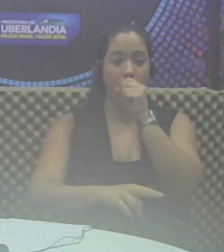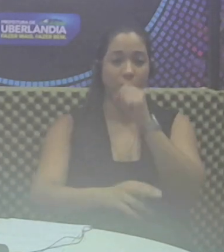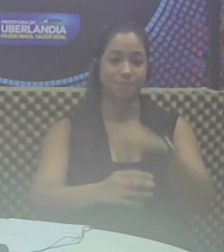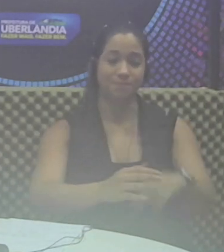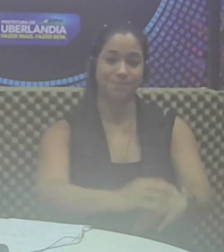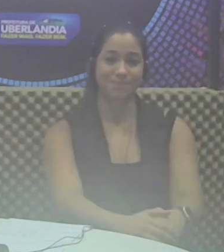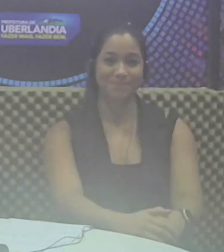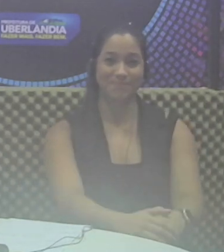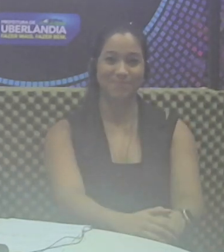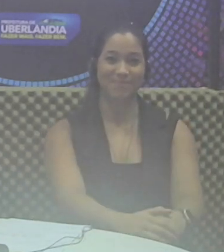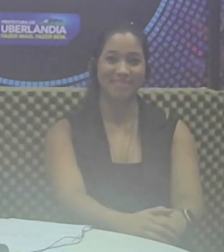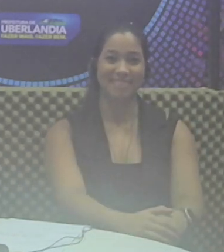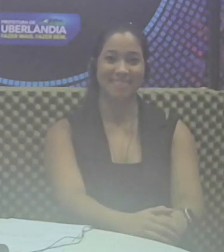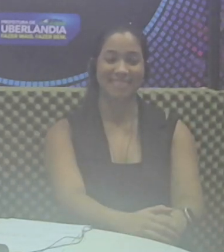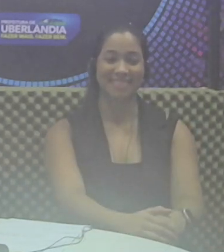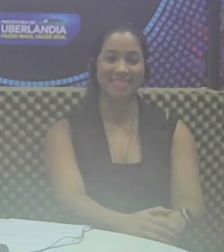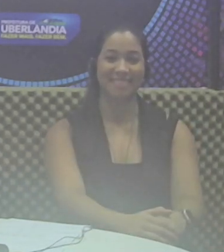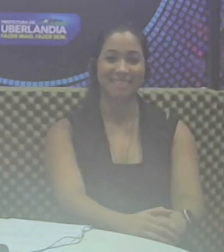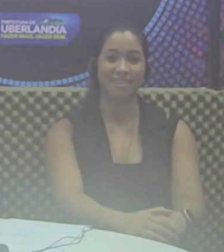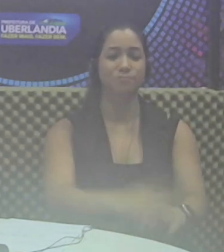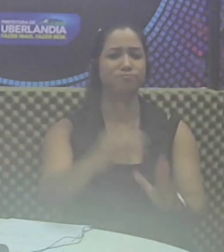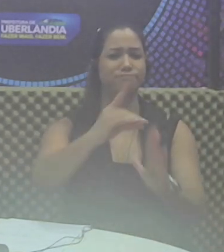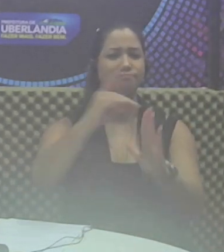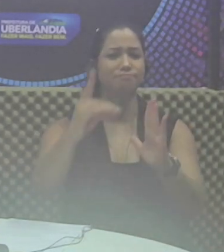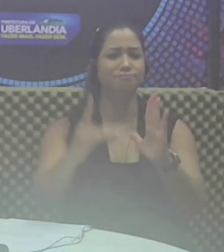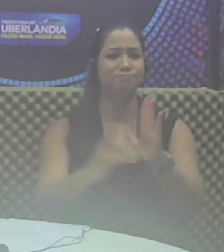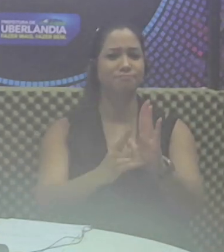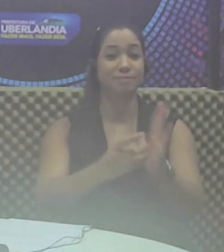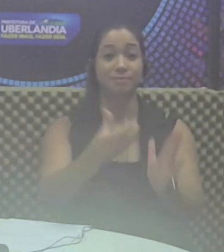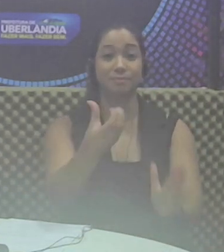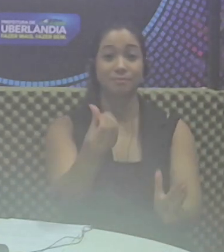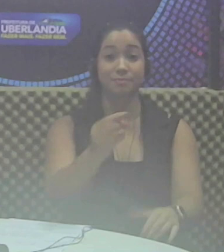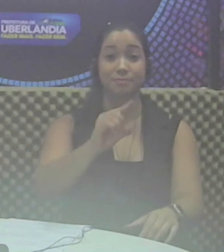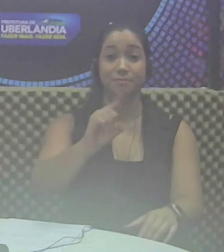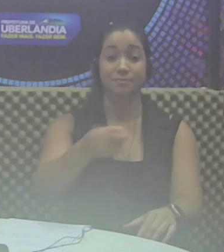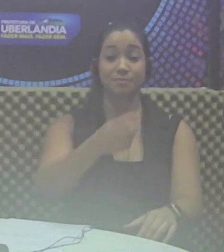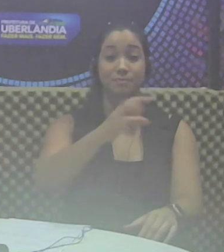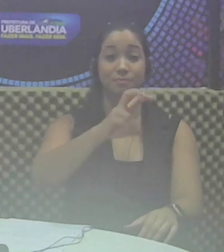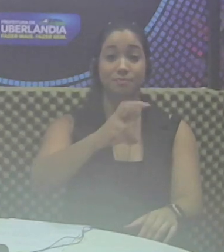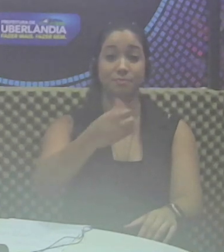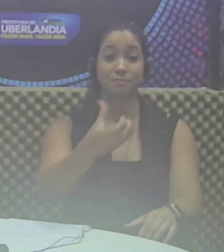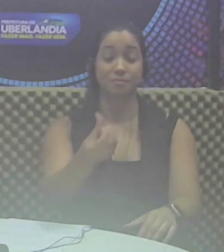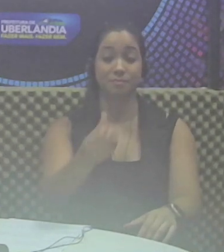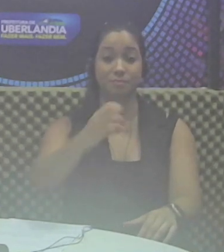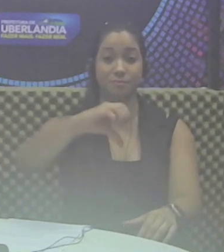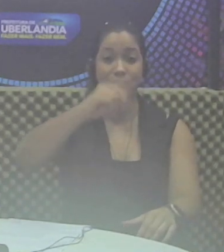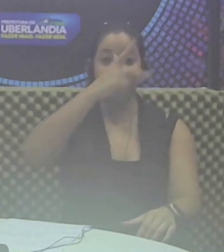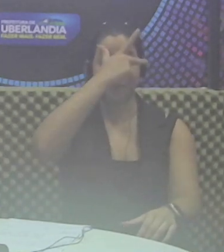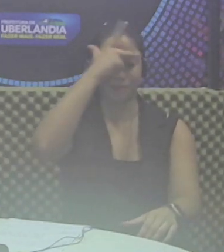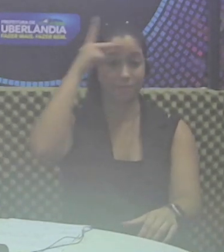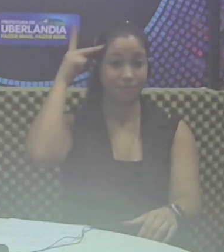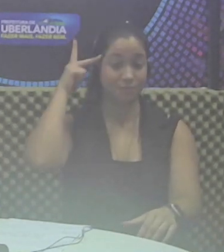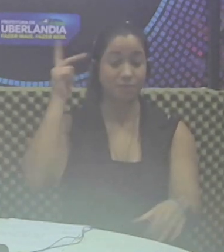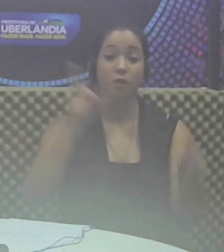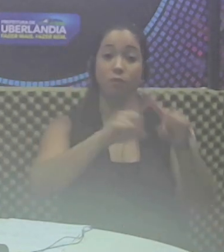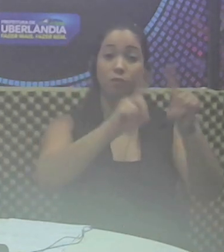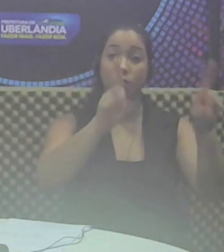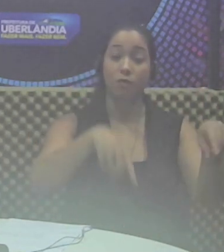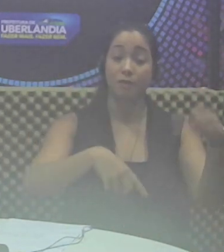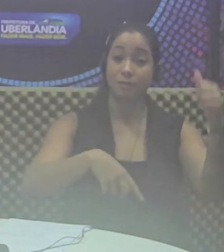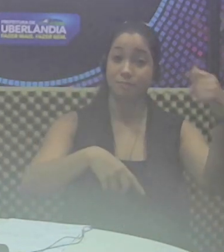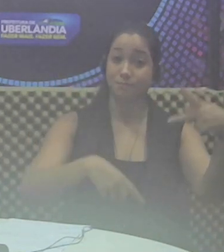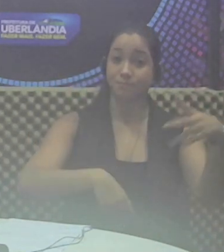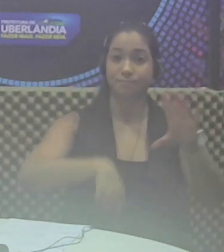Uberlândia, o IPREMO. Com o decreto, serão 6.569 pessoas, entre servidores aposentados